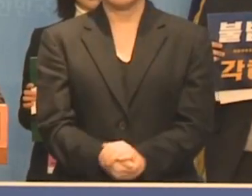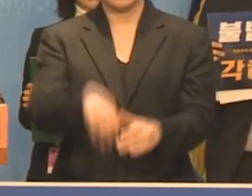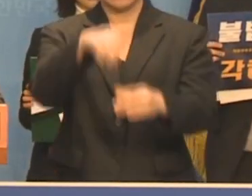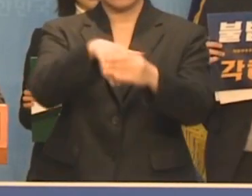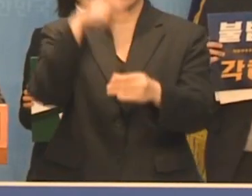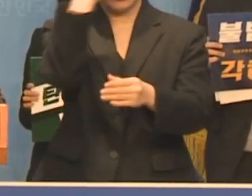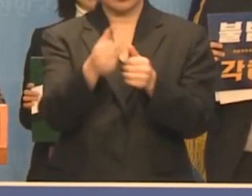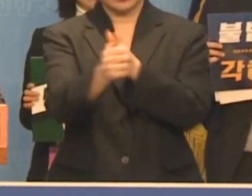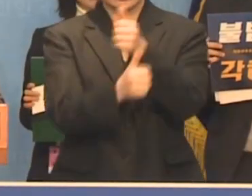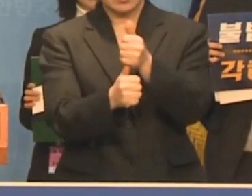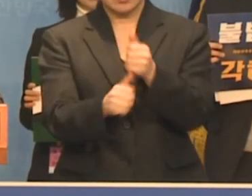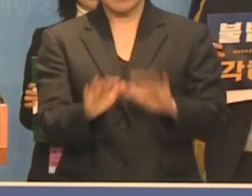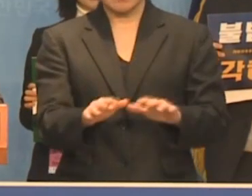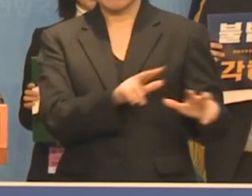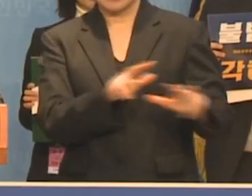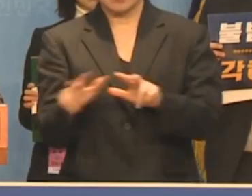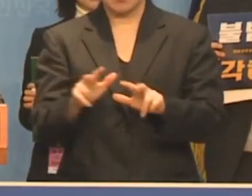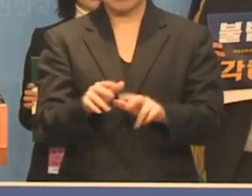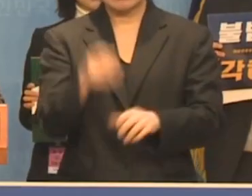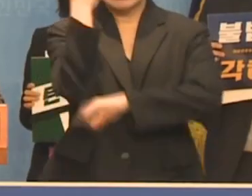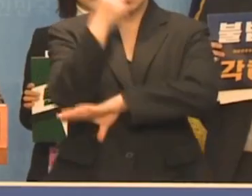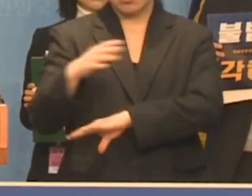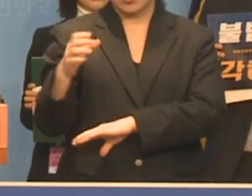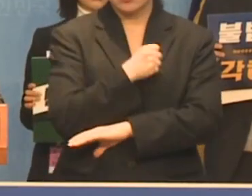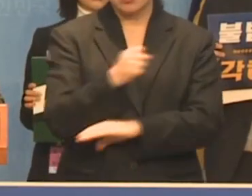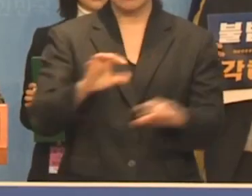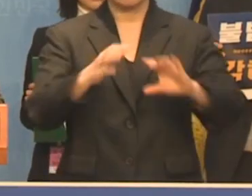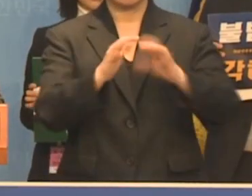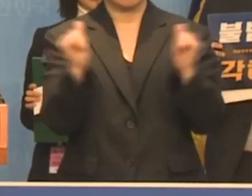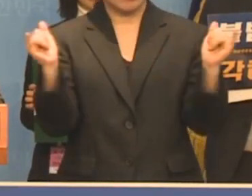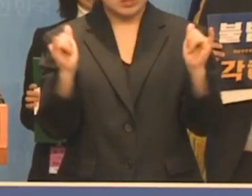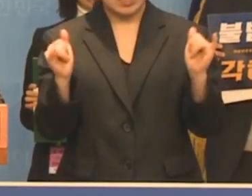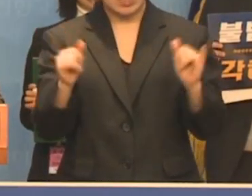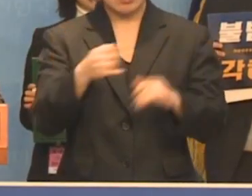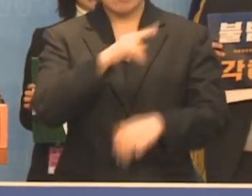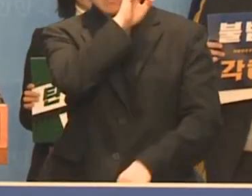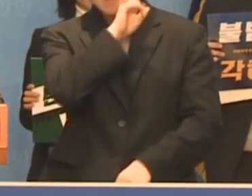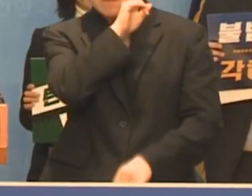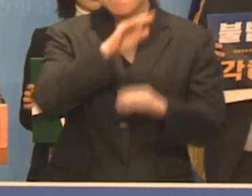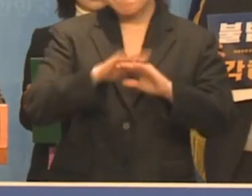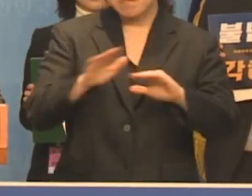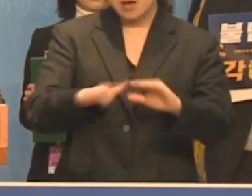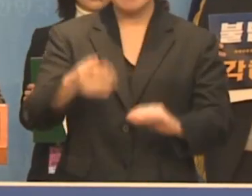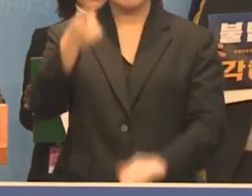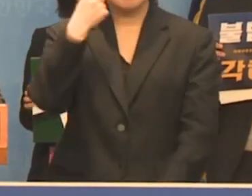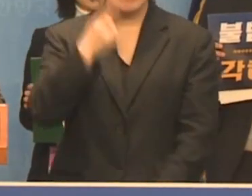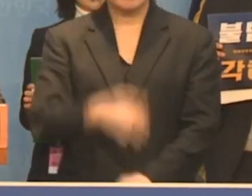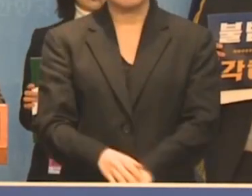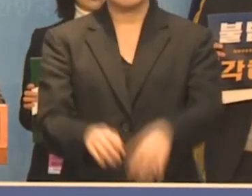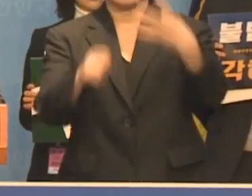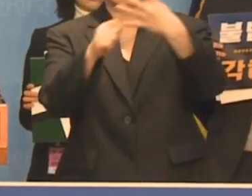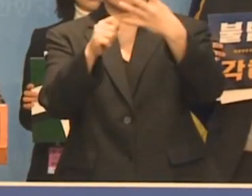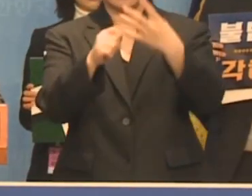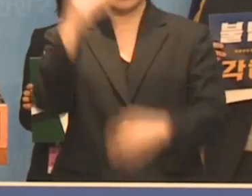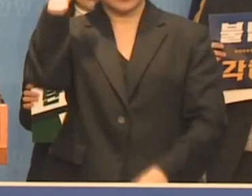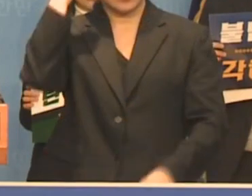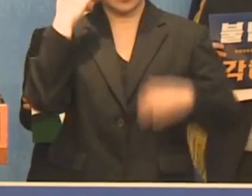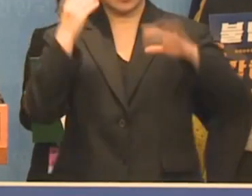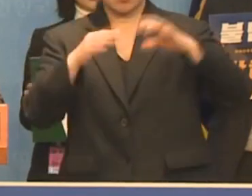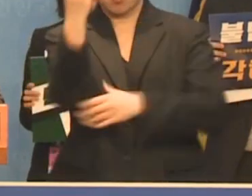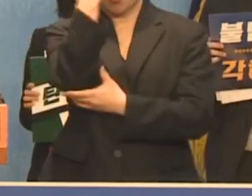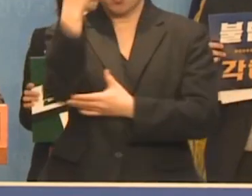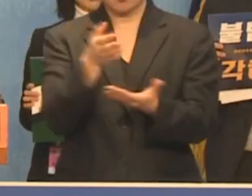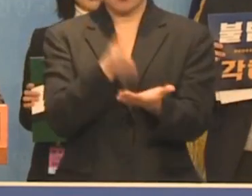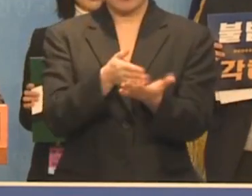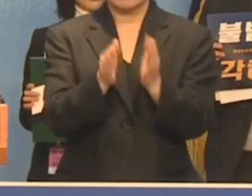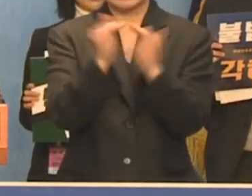선관위는 당장 합리적인 근거를 들어 국민들의 의혹을 해소하십시오. 넷째, 대한민국의